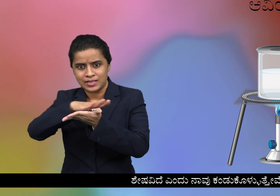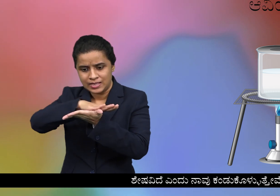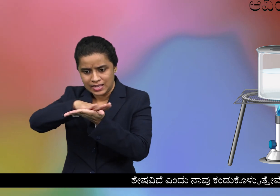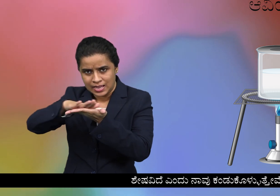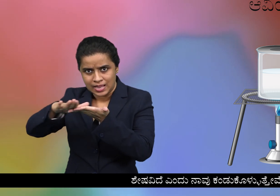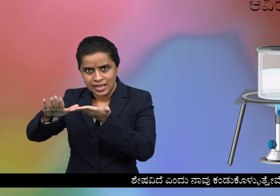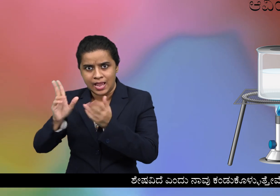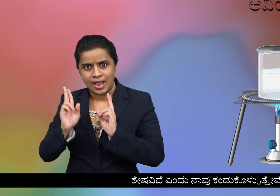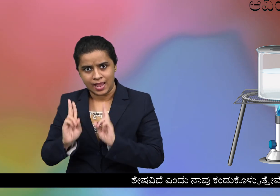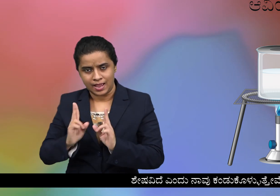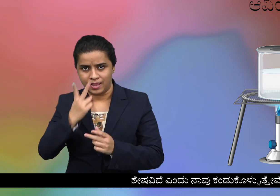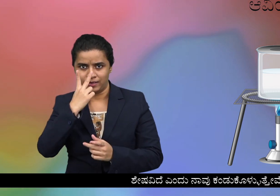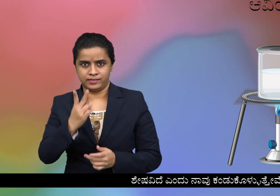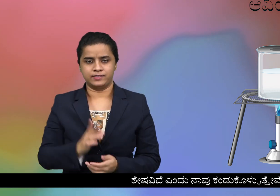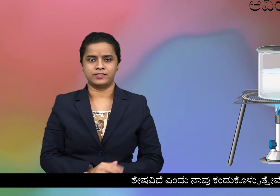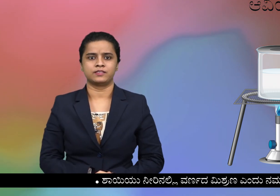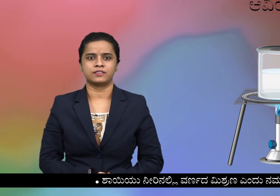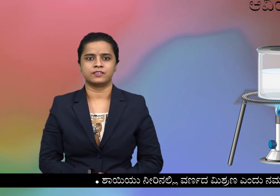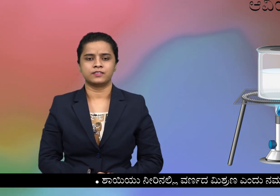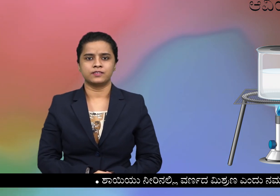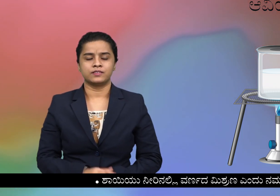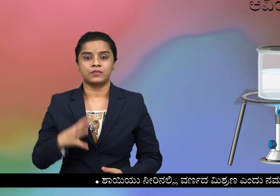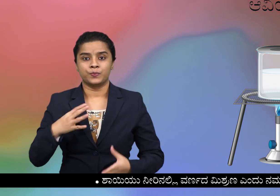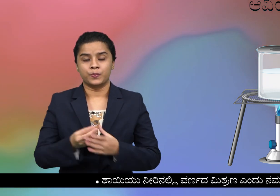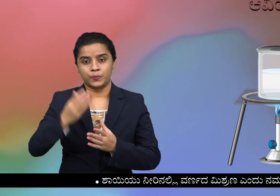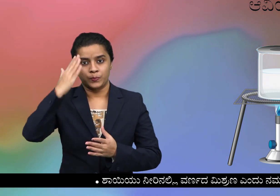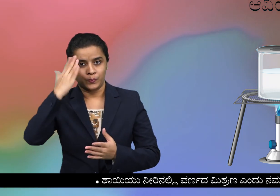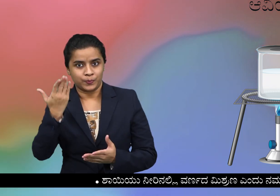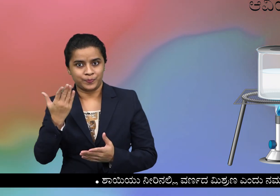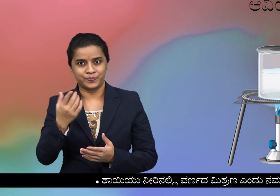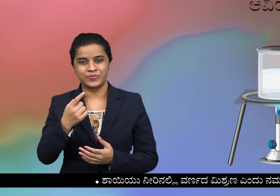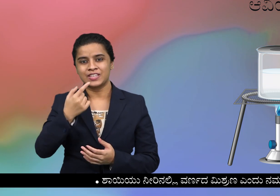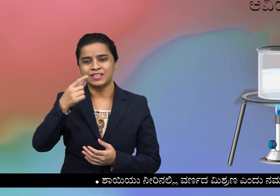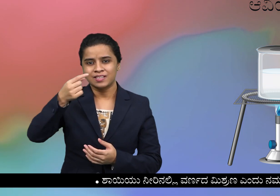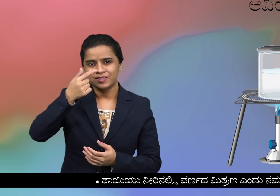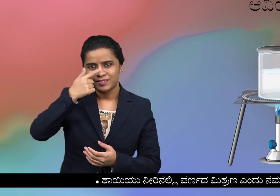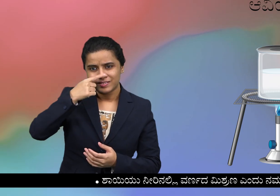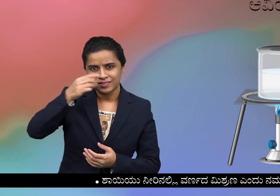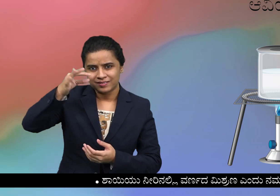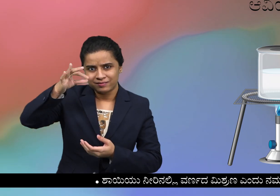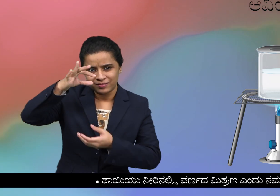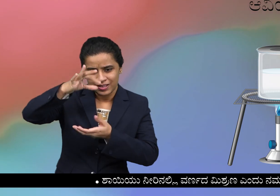ಶಾಯಿಯು ನೀರಿನಲ್ಲಿ ವರ್ಣದ ಮಿಶ್ರಣ ಎಂದು ನಮಗೆ ತಿಳಿದಿದೆ.